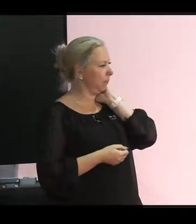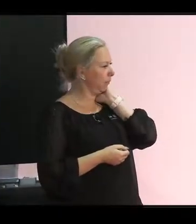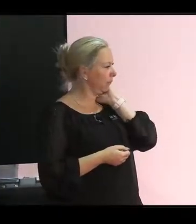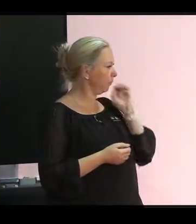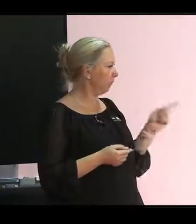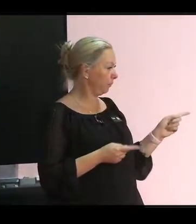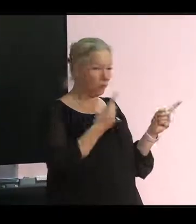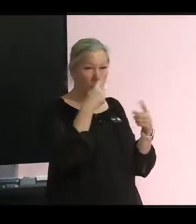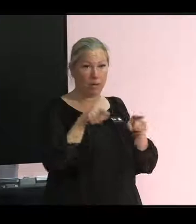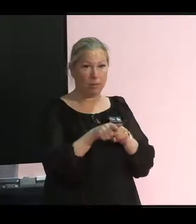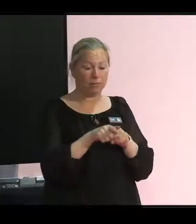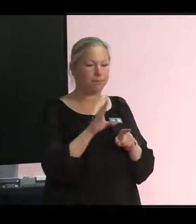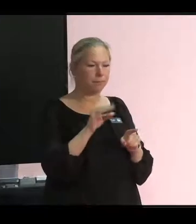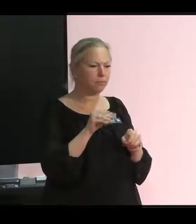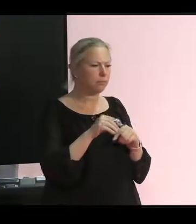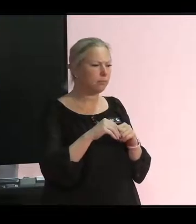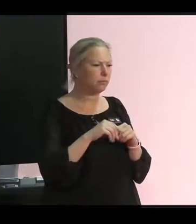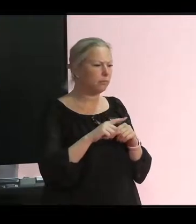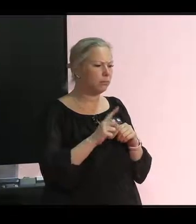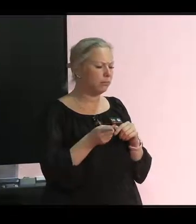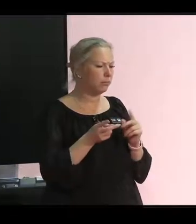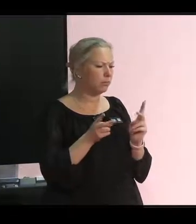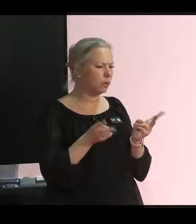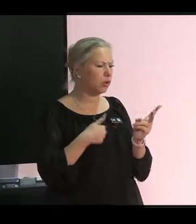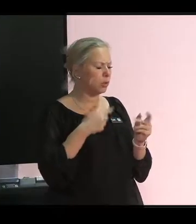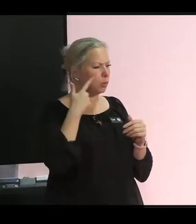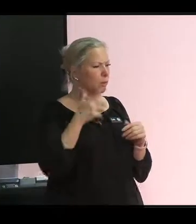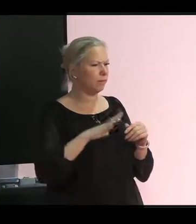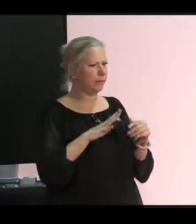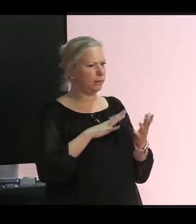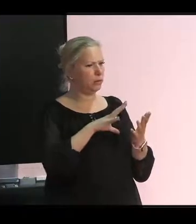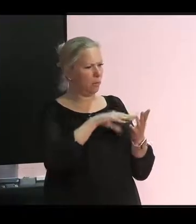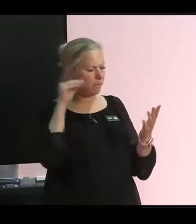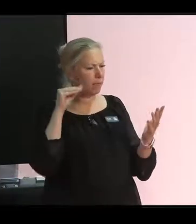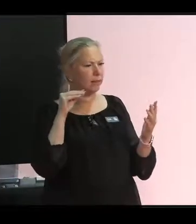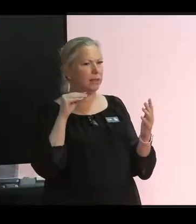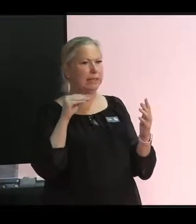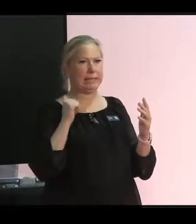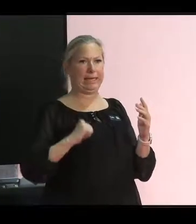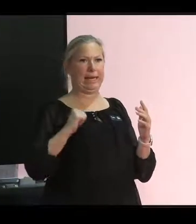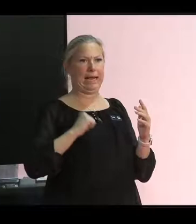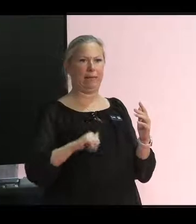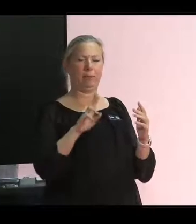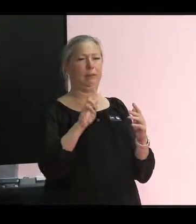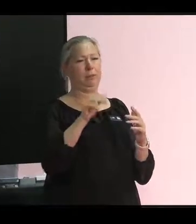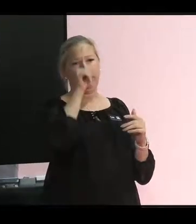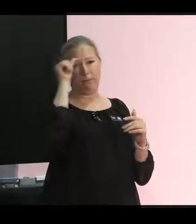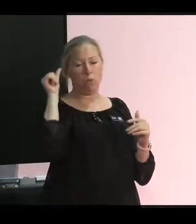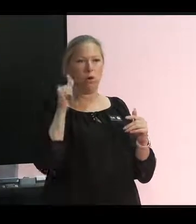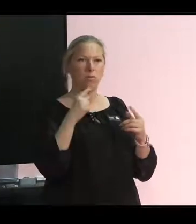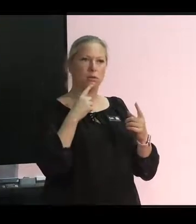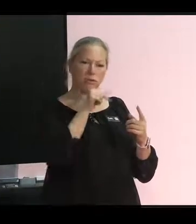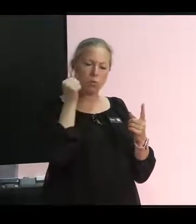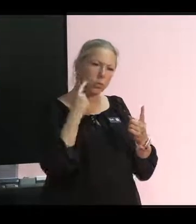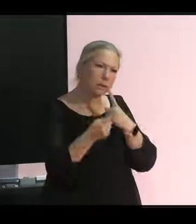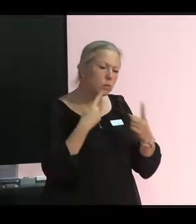Jo, men jag håller med. Sen är det väl också, jag tror det finns en uppfattning om att tillgänglighet är väldigt svårt, där det är svårt att prata om.